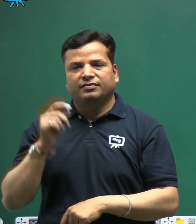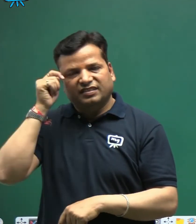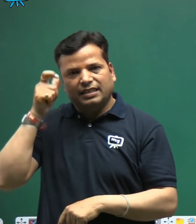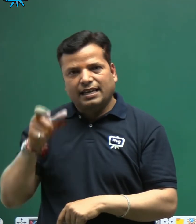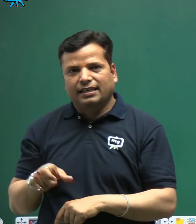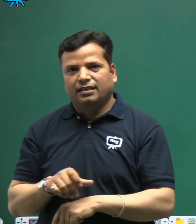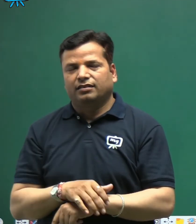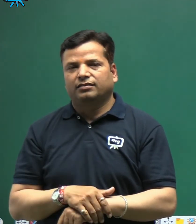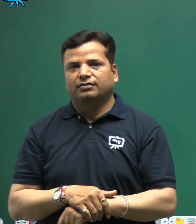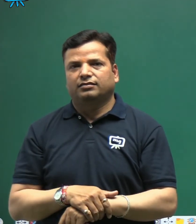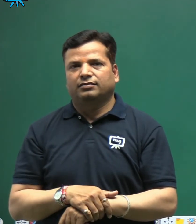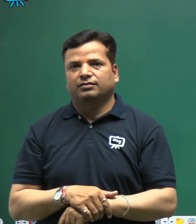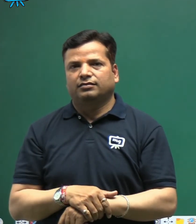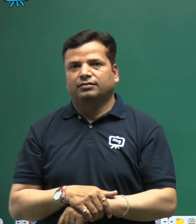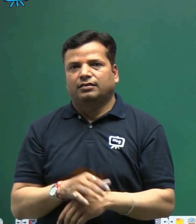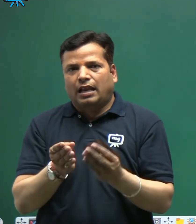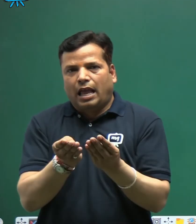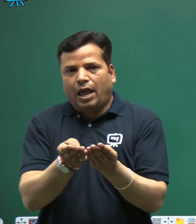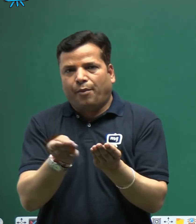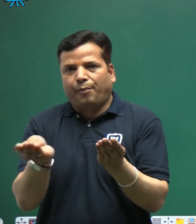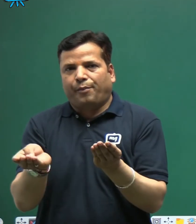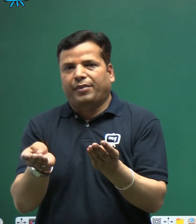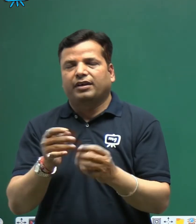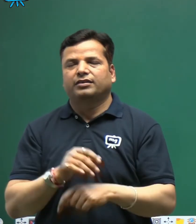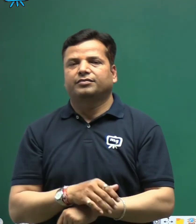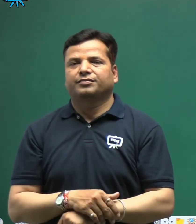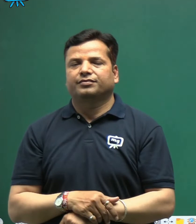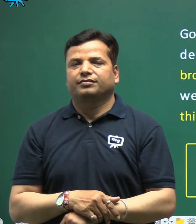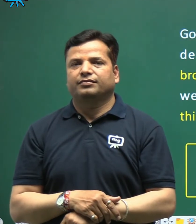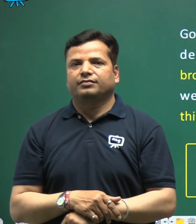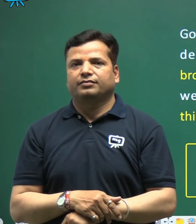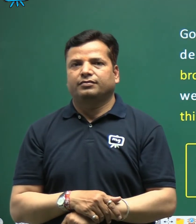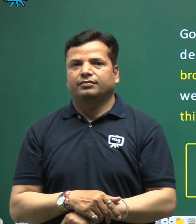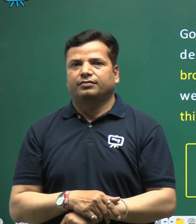near, पास में.